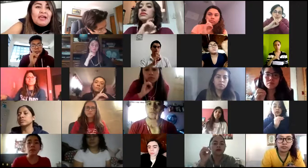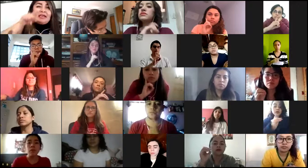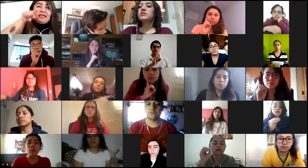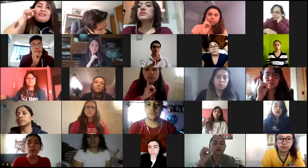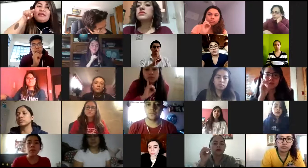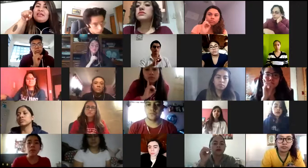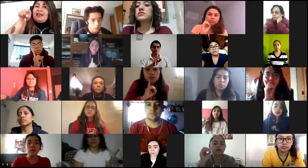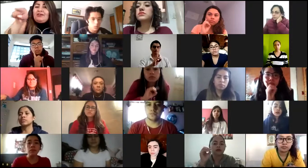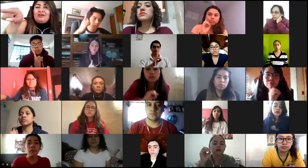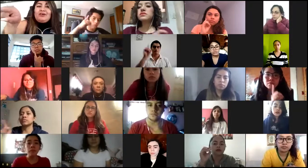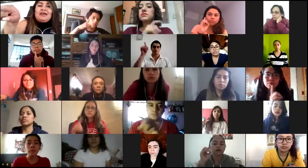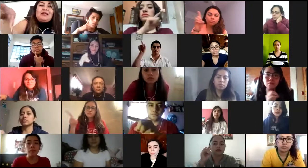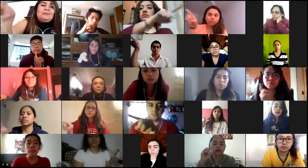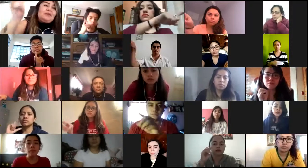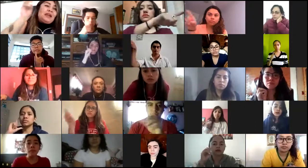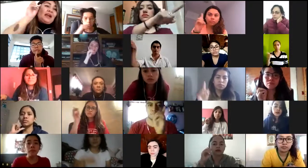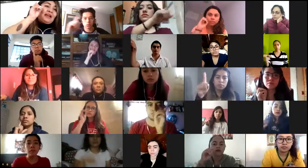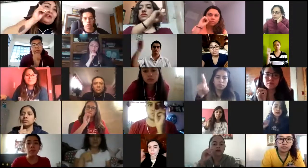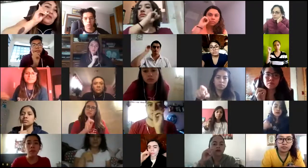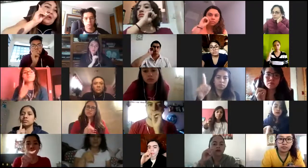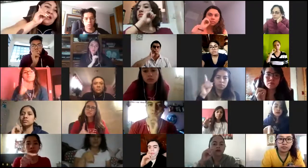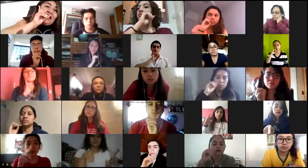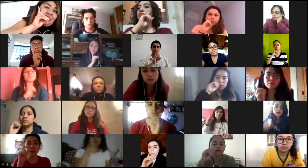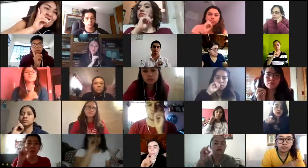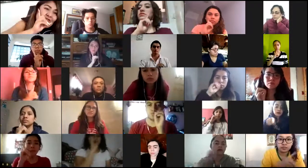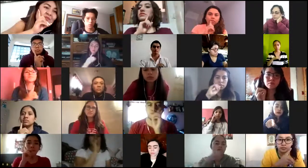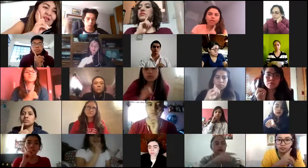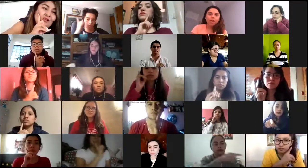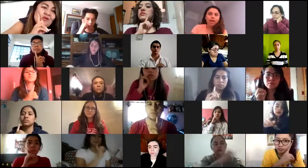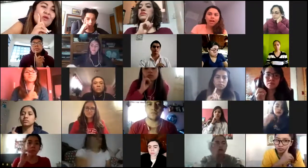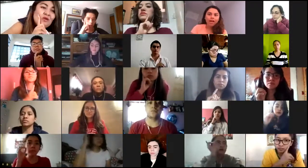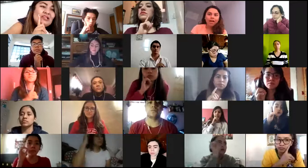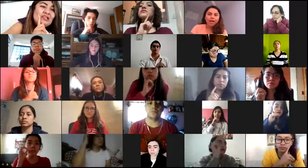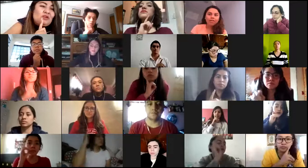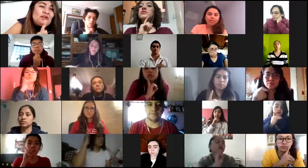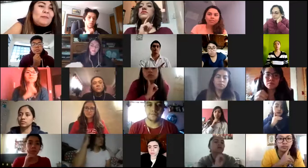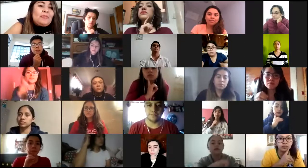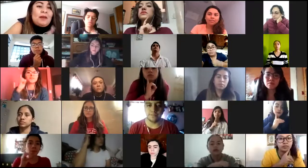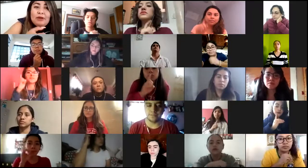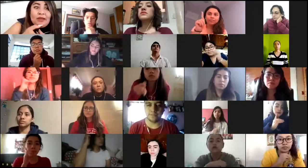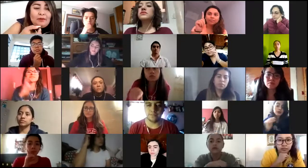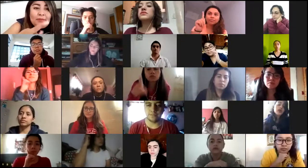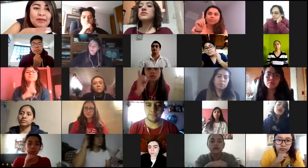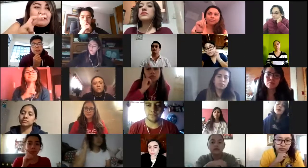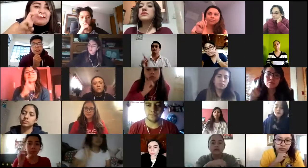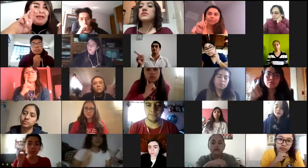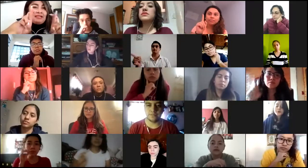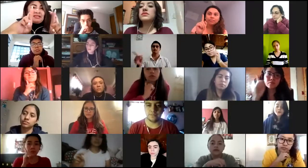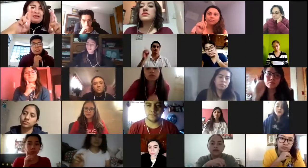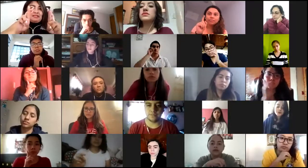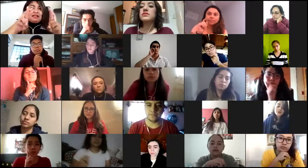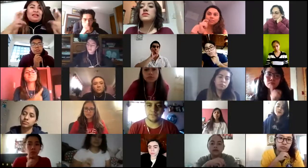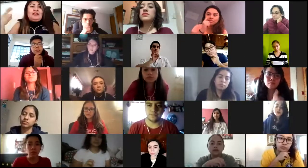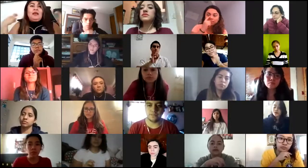ella, señalo y agrego el género femenino o que es mujer. Por ejemplo, para decir